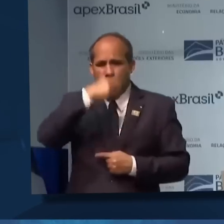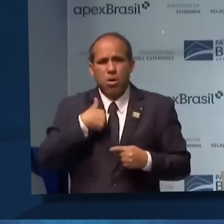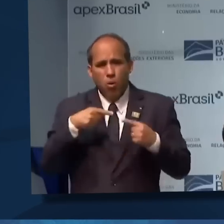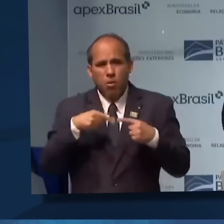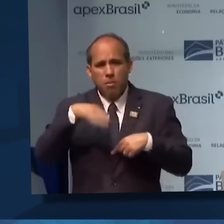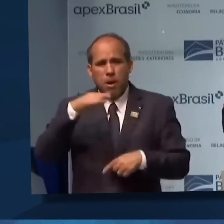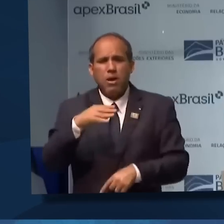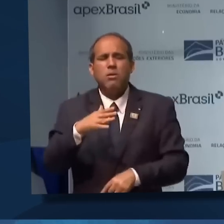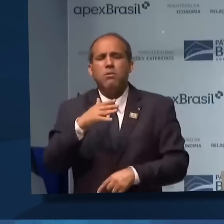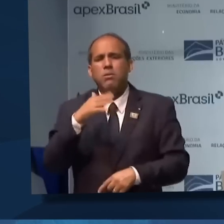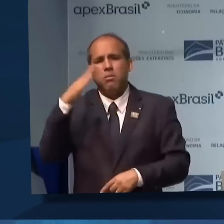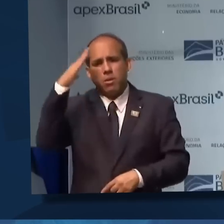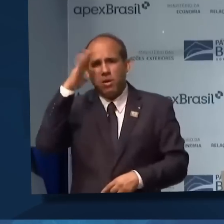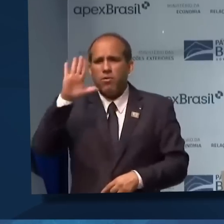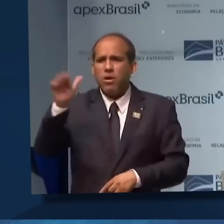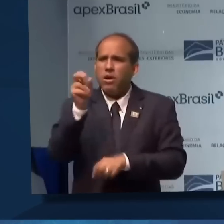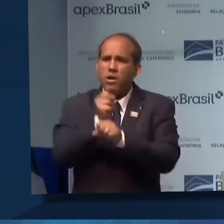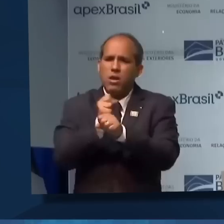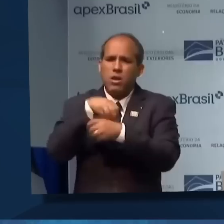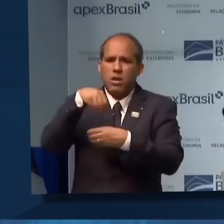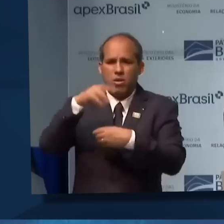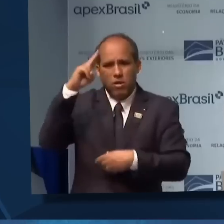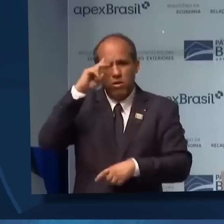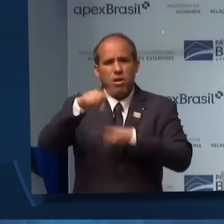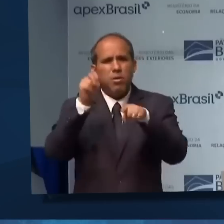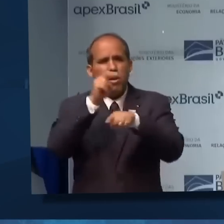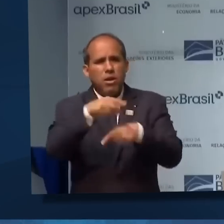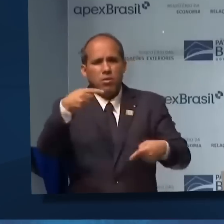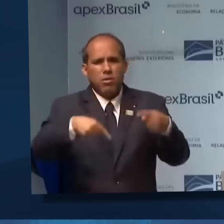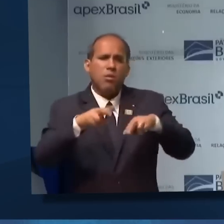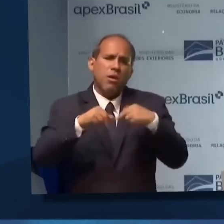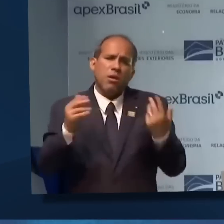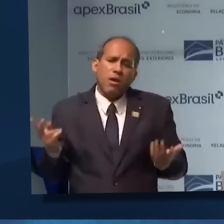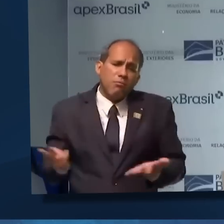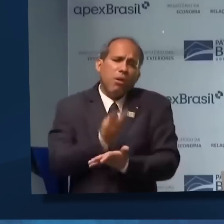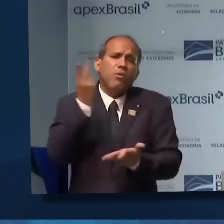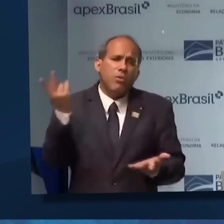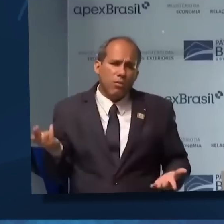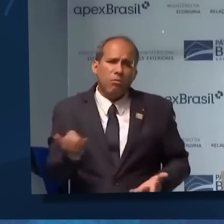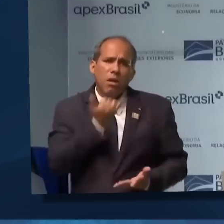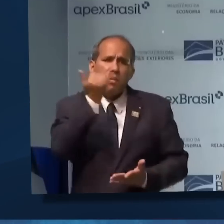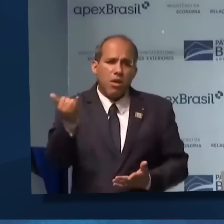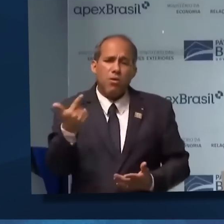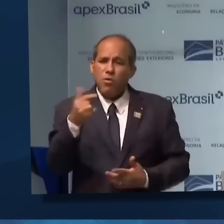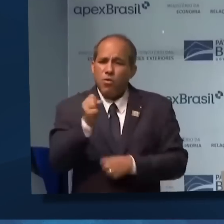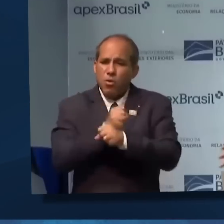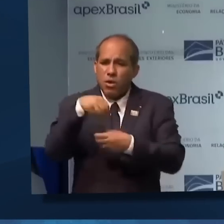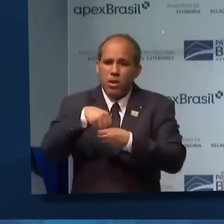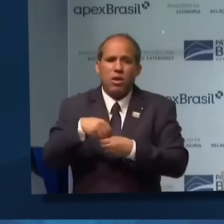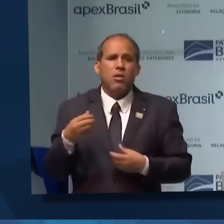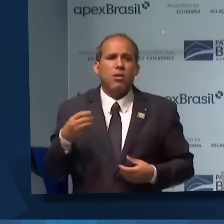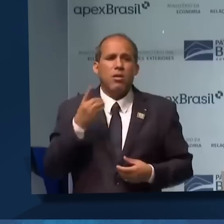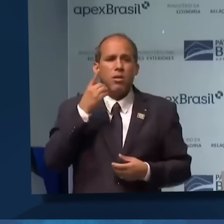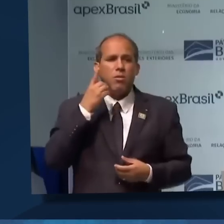para ser militar, fiquei por 15 anos no Exército Brasileiro. Entrei na política meio por acaso. Passei 28 anos dentro da Câmara,